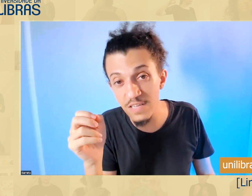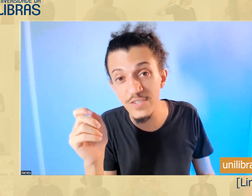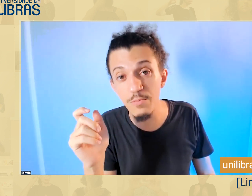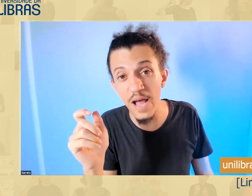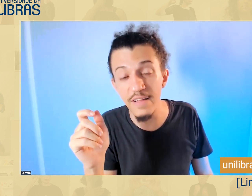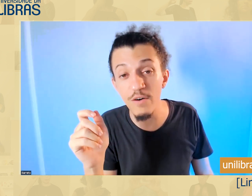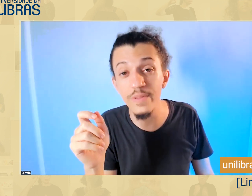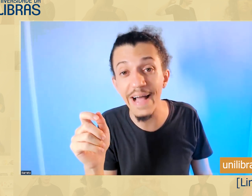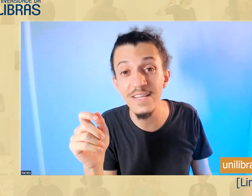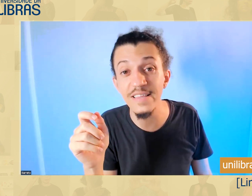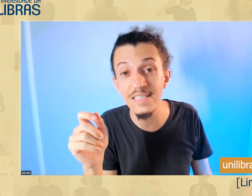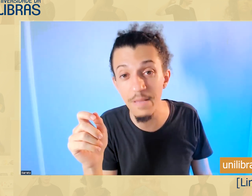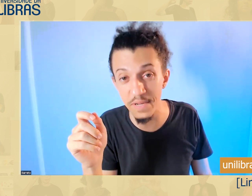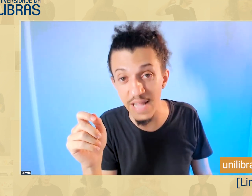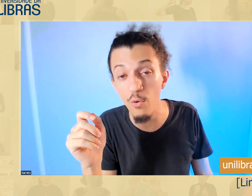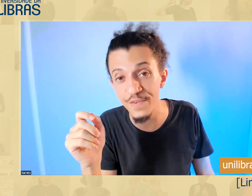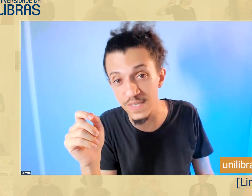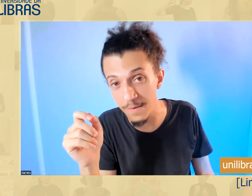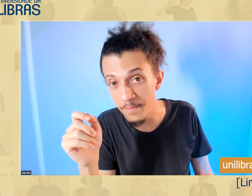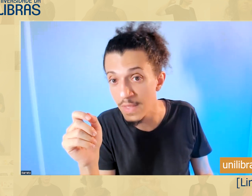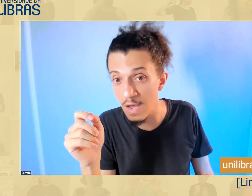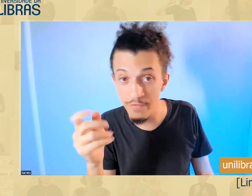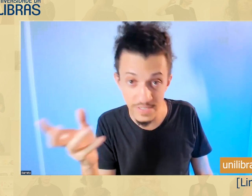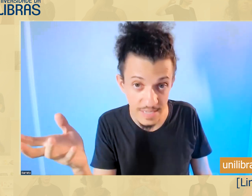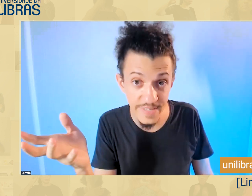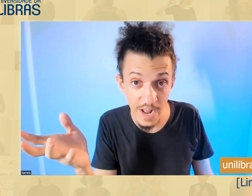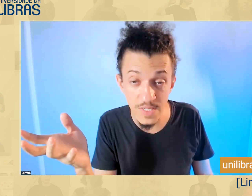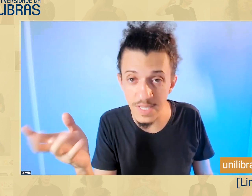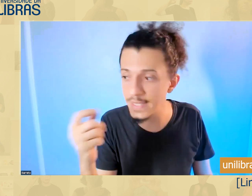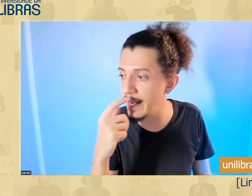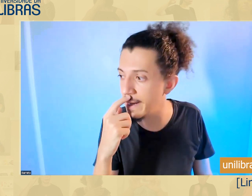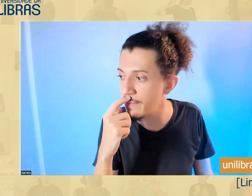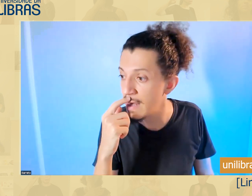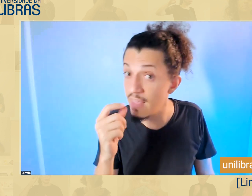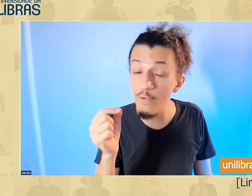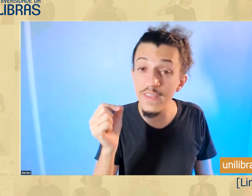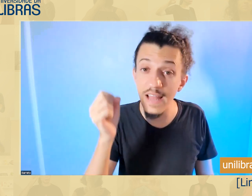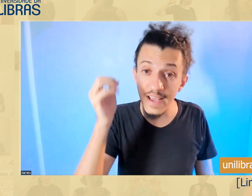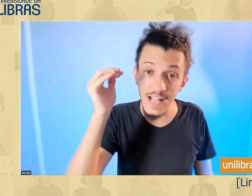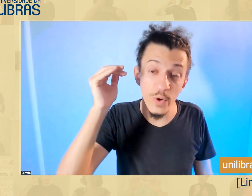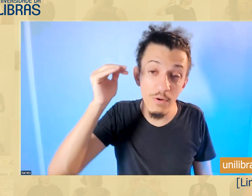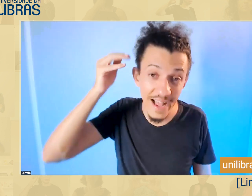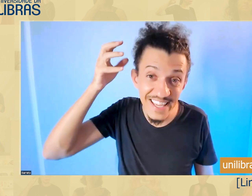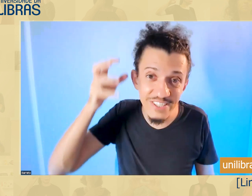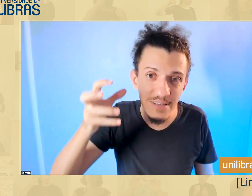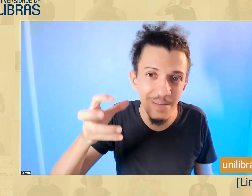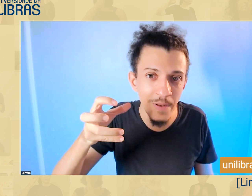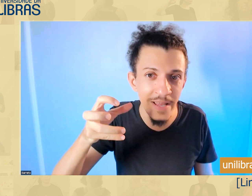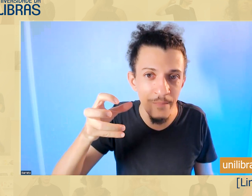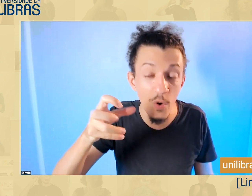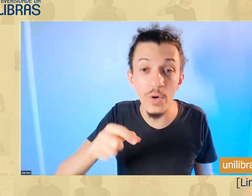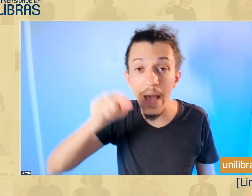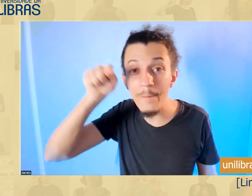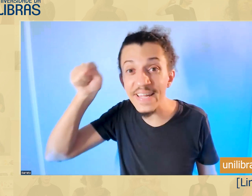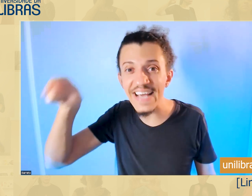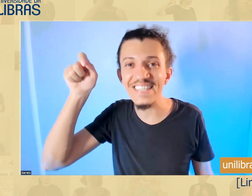tinha passado no vestibular da Faculdade de Letras Libras, da UFSC, a Universidade Federal de Santa Catarina. E eu vi na grade curricular que tinha uma